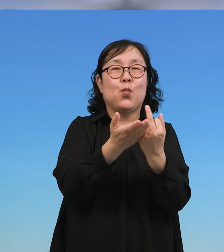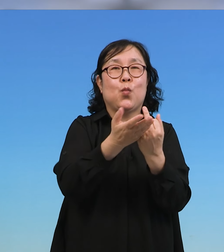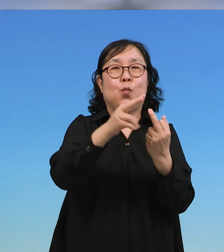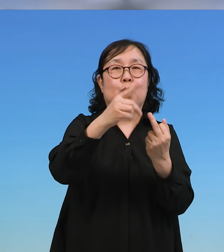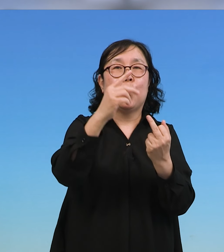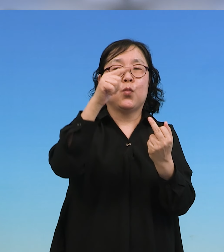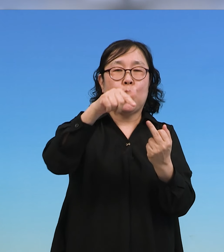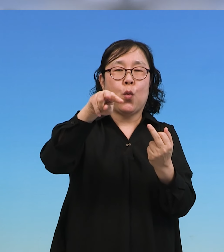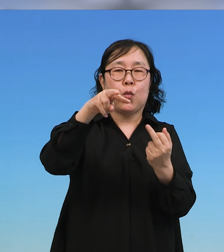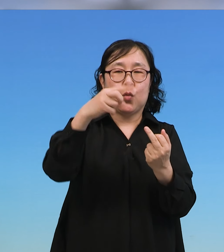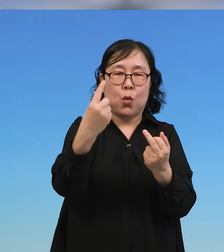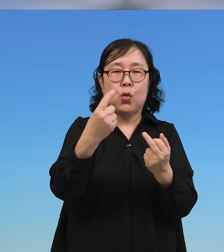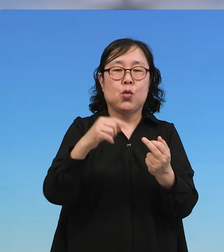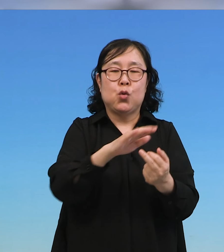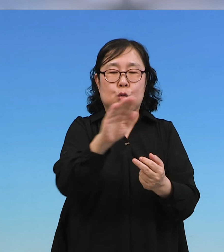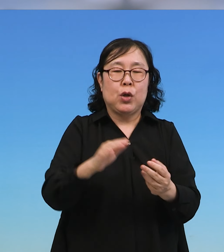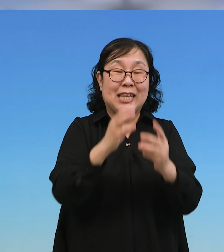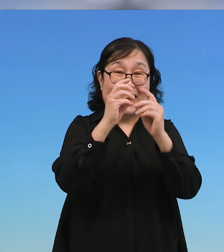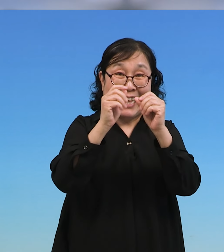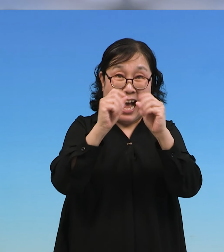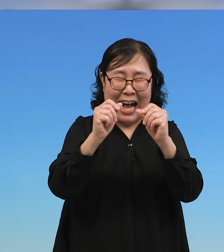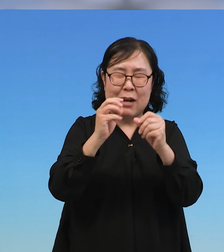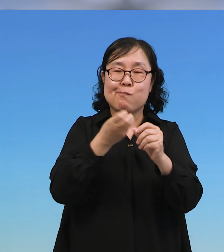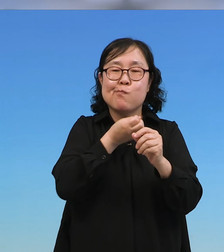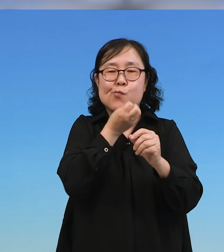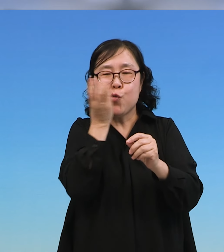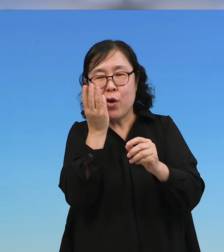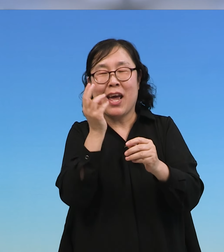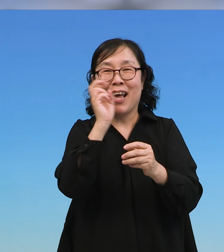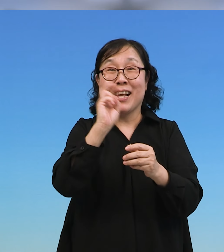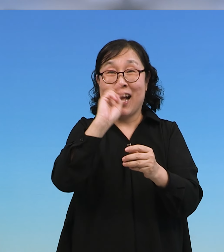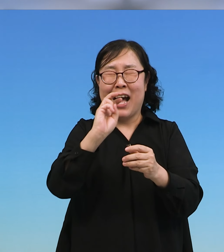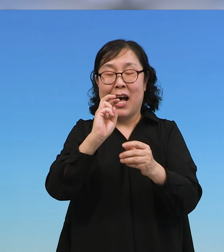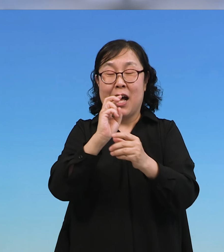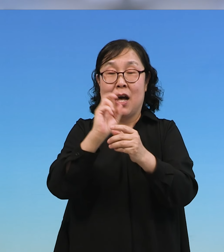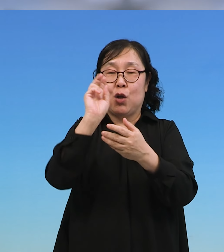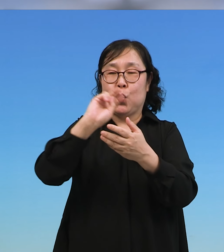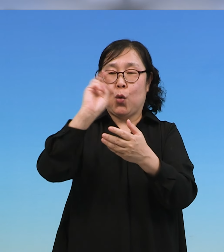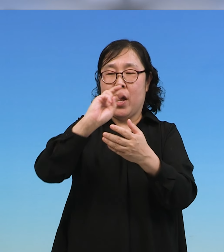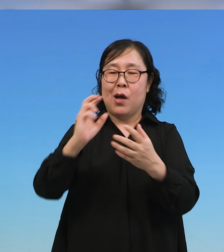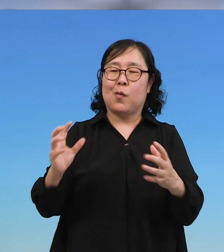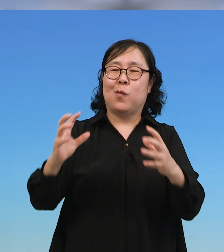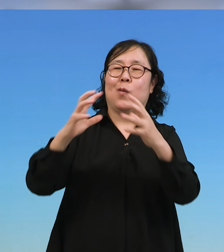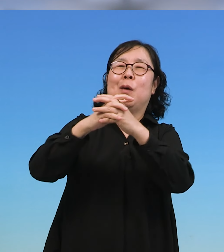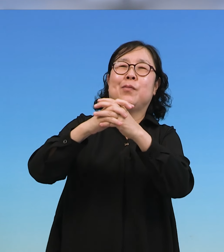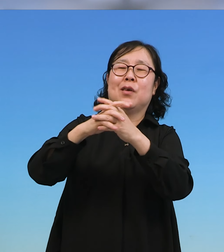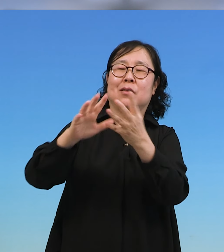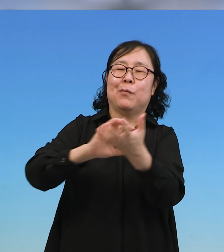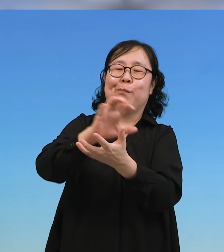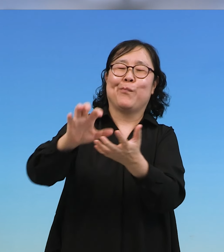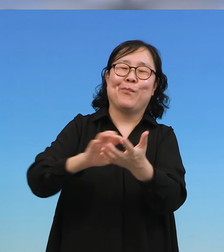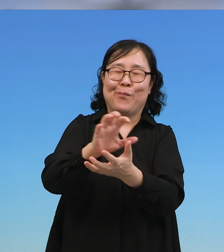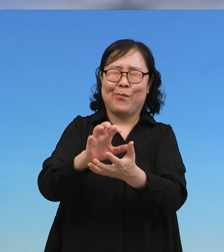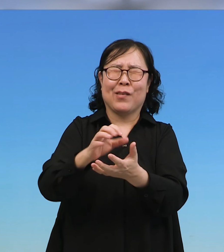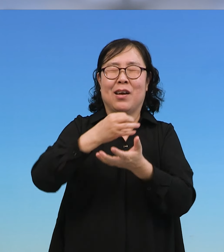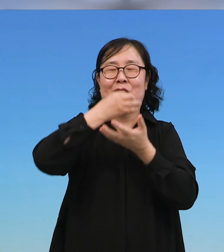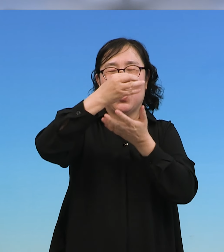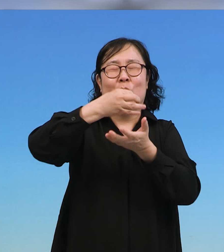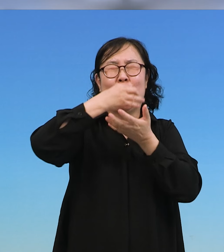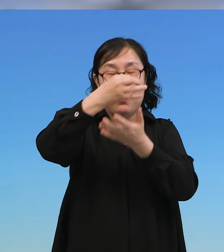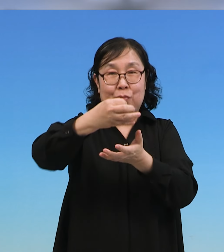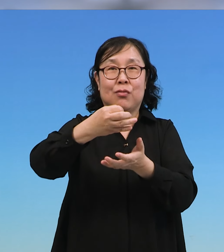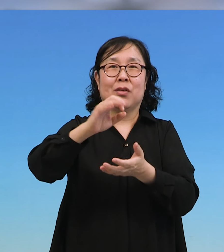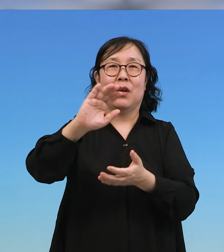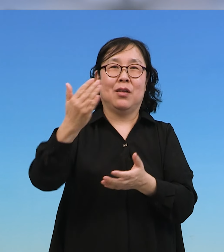없는데 뭐 어쩌다가 그랬는지 저는 몰라요. 갑자기 전혀 안 맞는 독도는 우리 땅, 이 찬양이